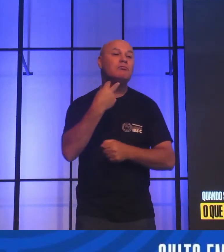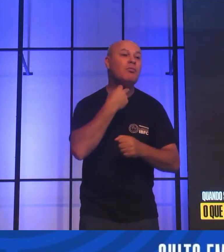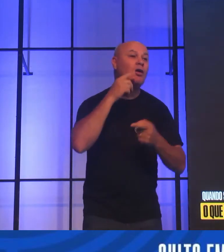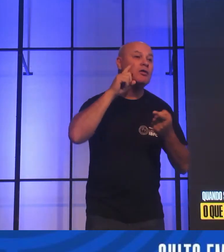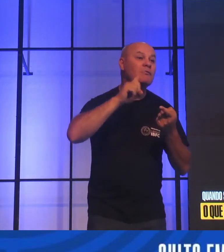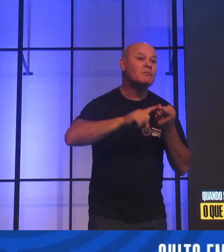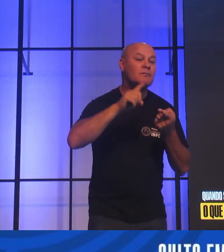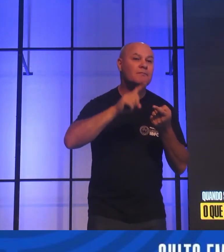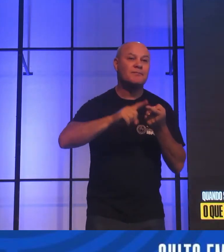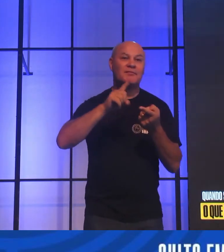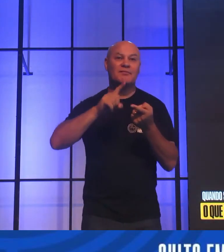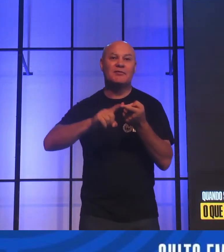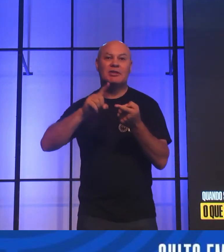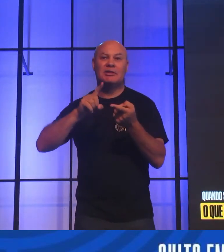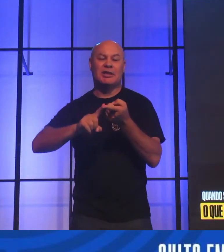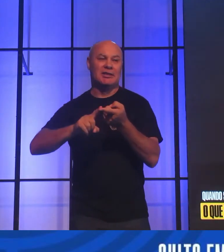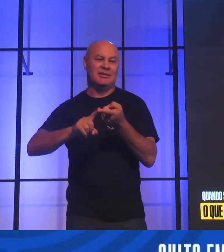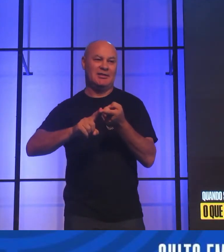revide.